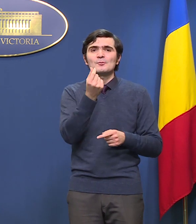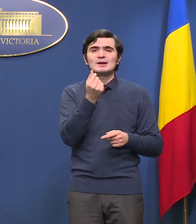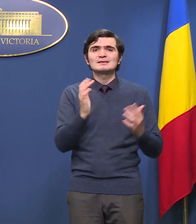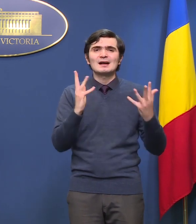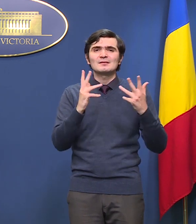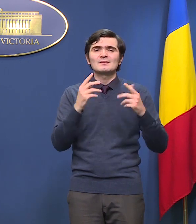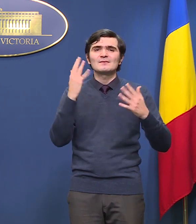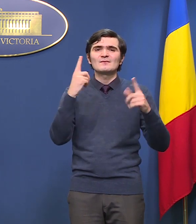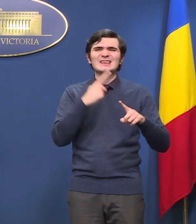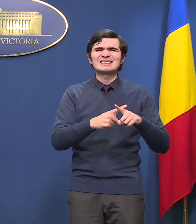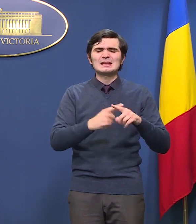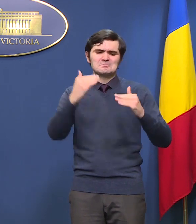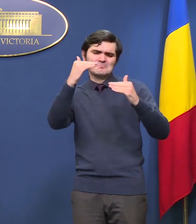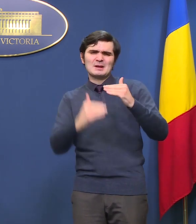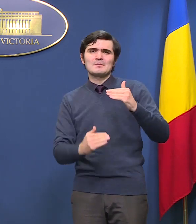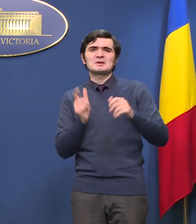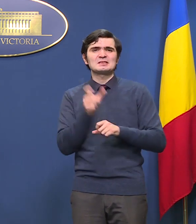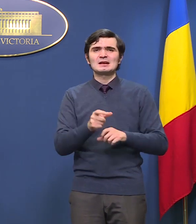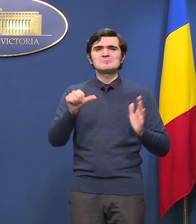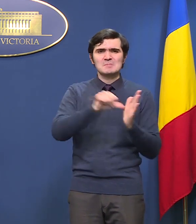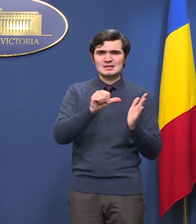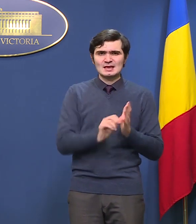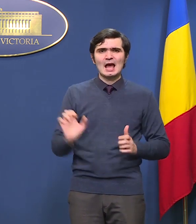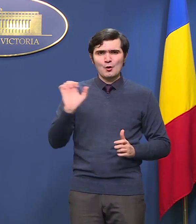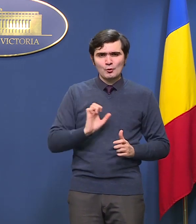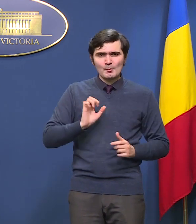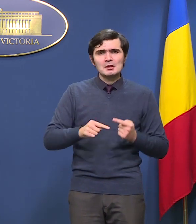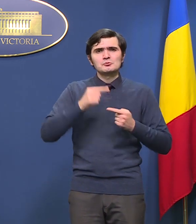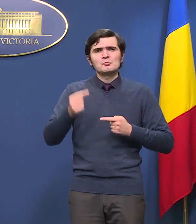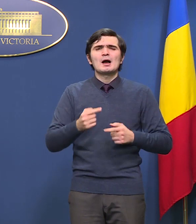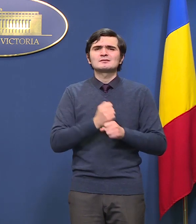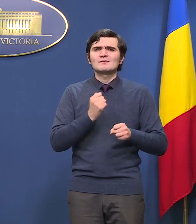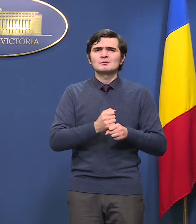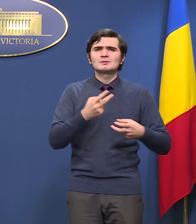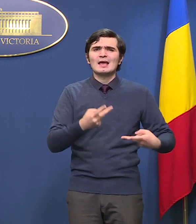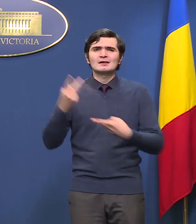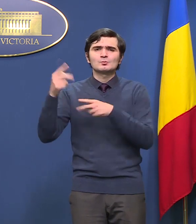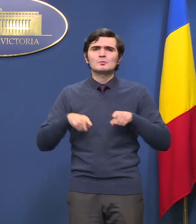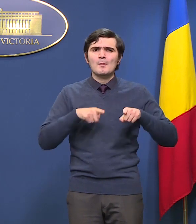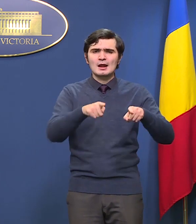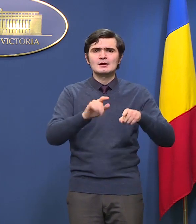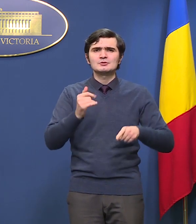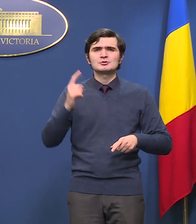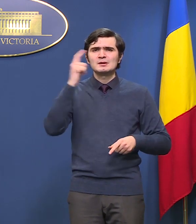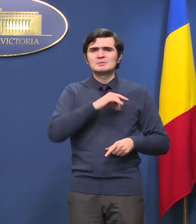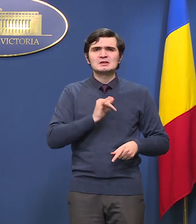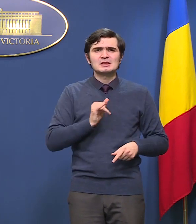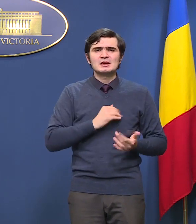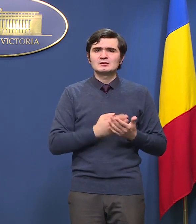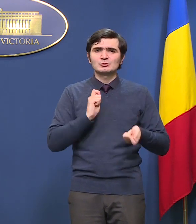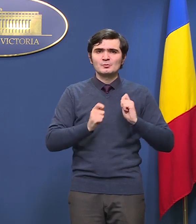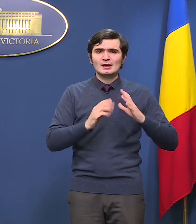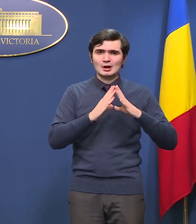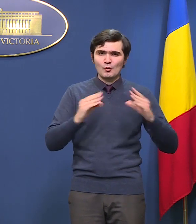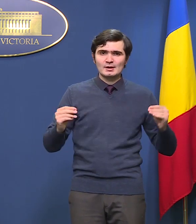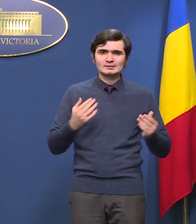cu media europeană și asta a permis exportul paralel plus o lipsă de interes pentru piața românească, pentru că interesul era dat mai